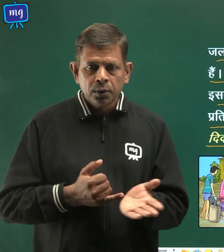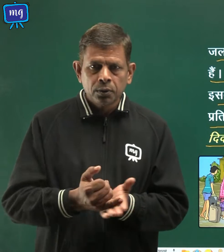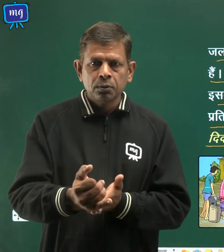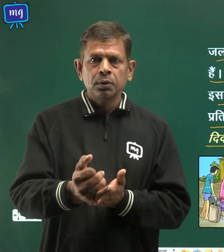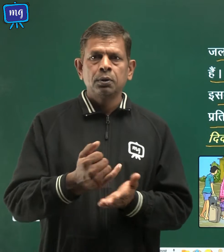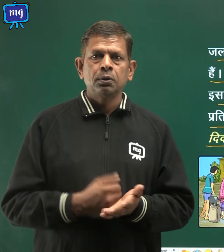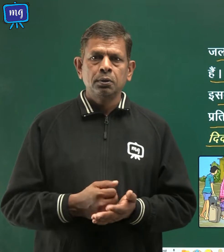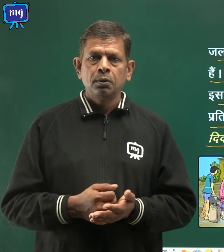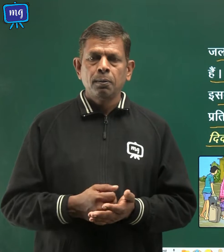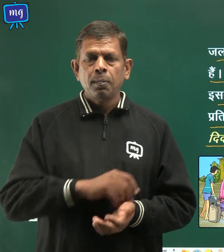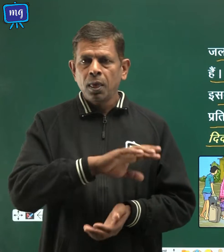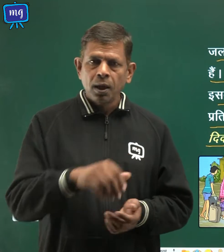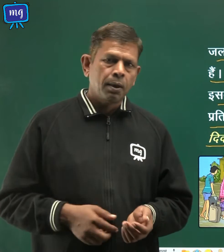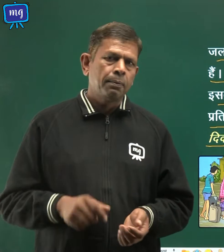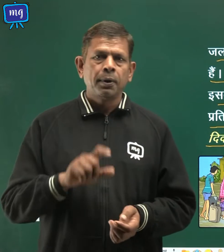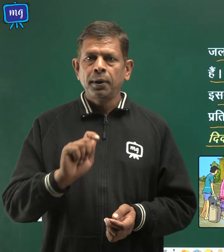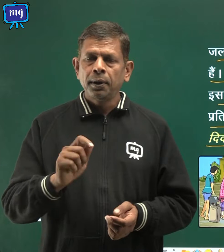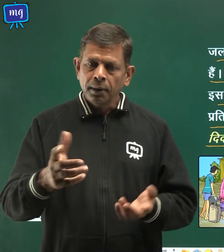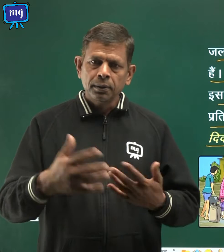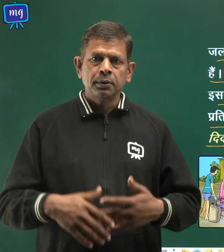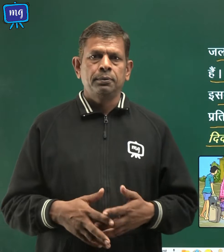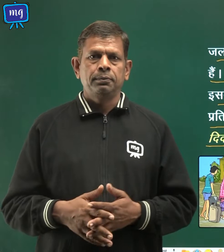में हमारे काम आता है।